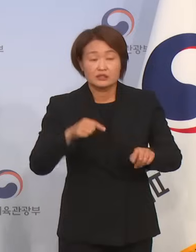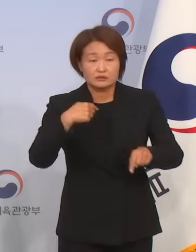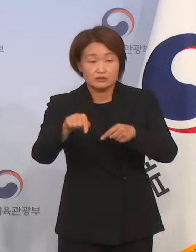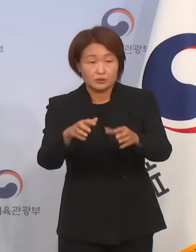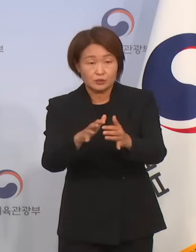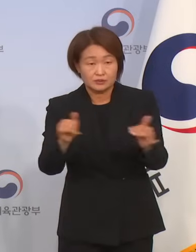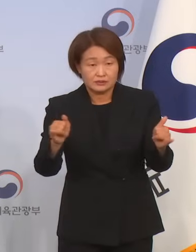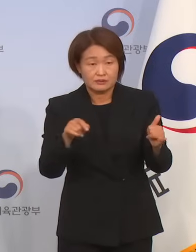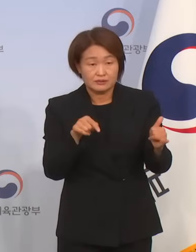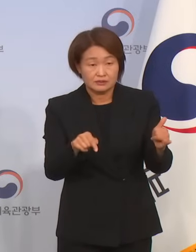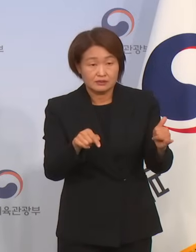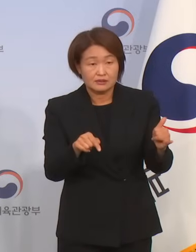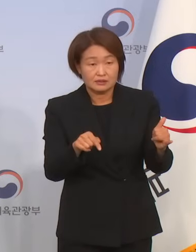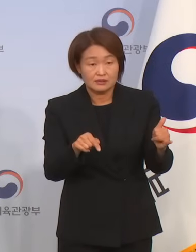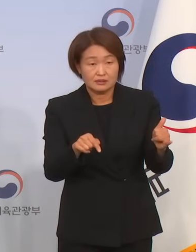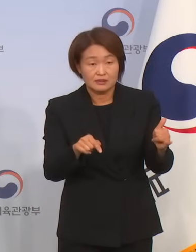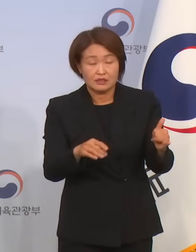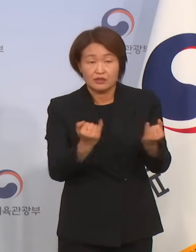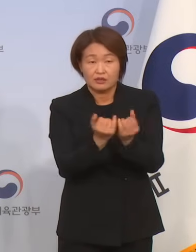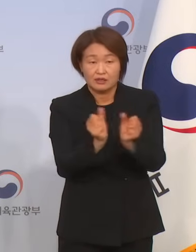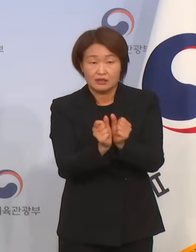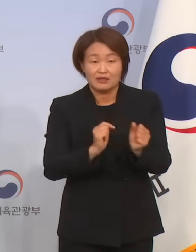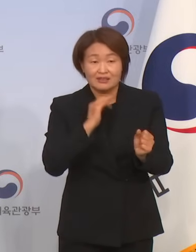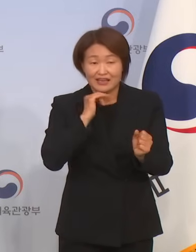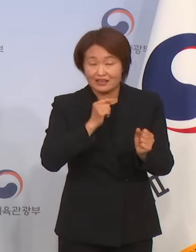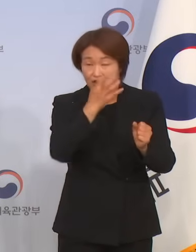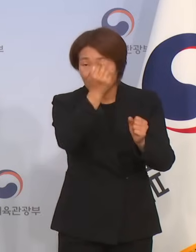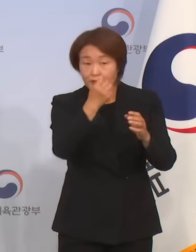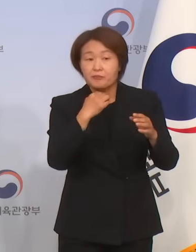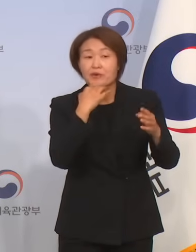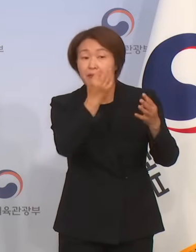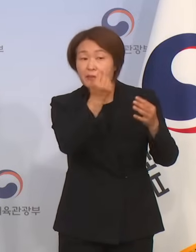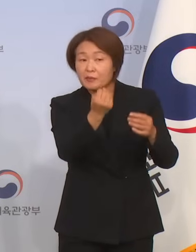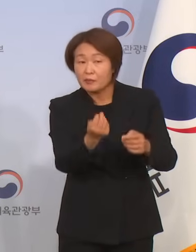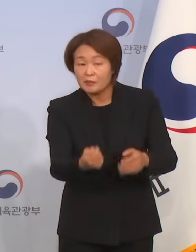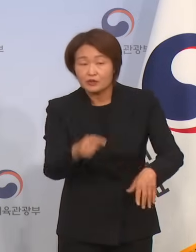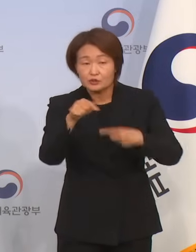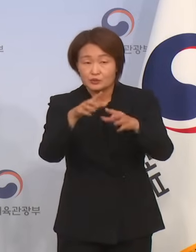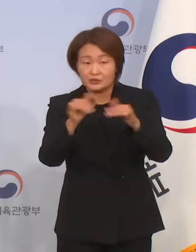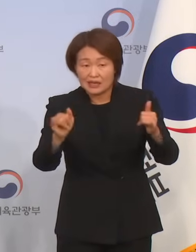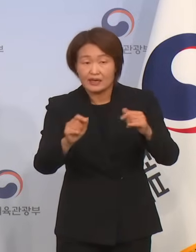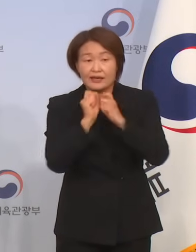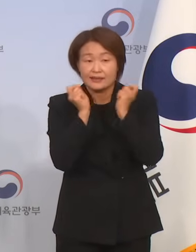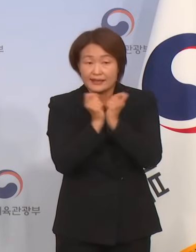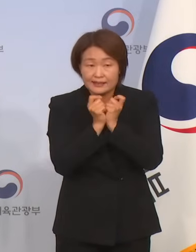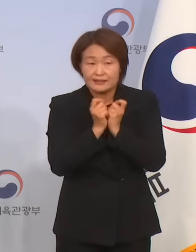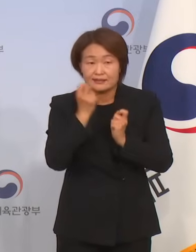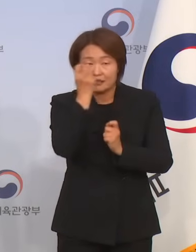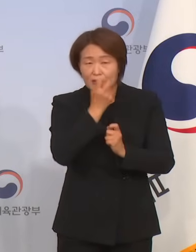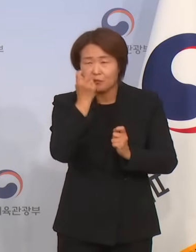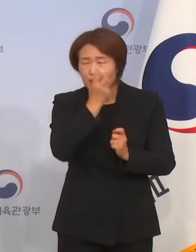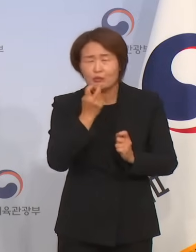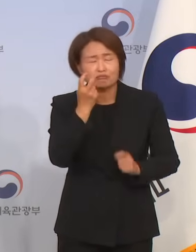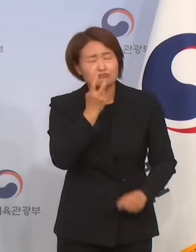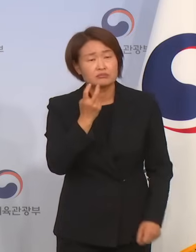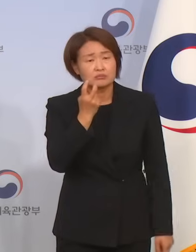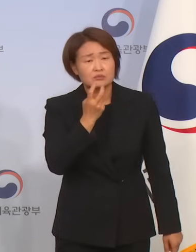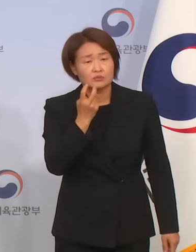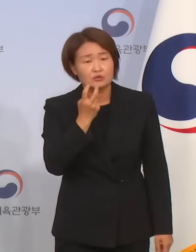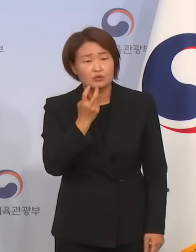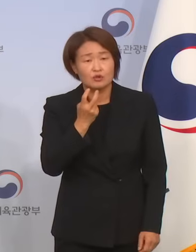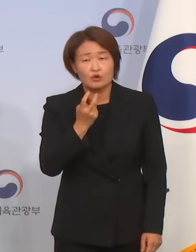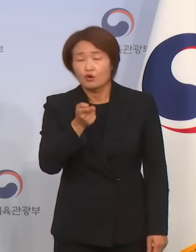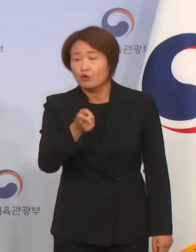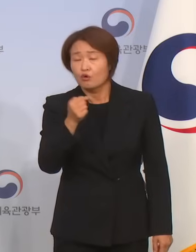지도자 각급 남녀 연령별 대표팀 지도자 뭐 대다수가 뭐 개인 감독 같은 개인이 권한